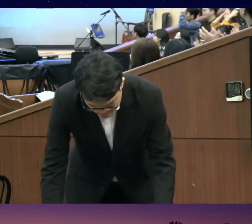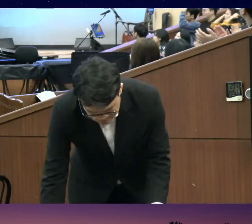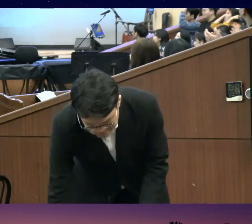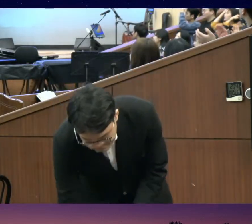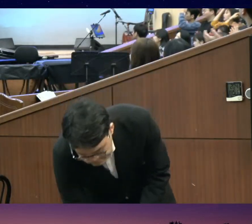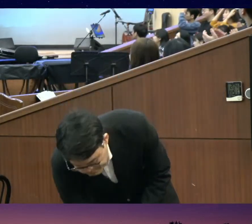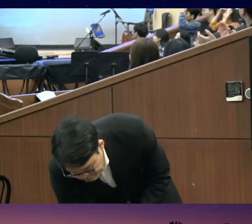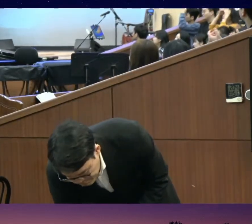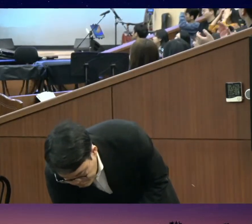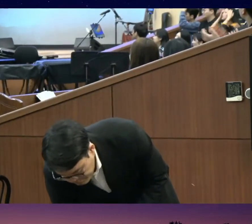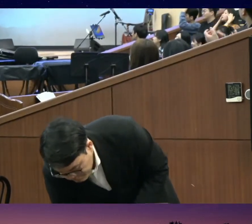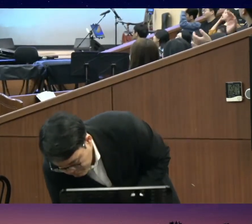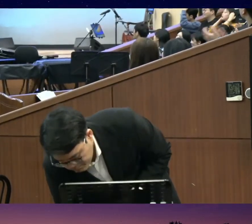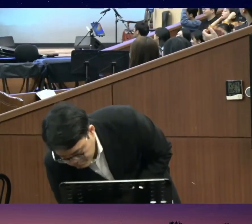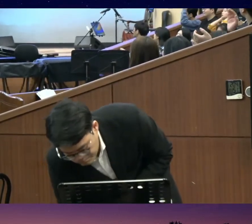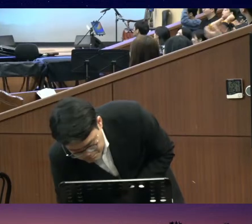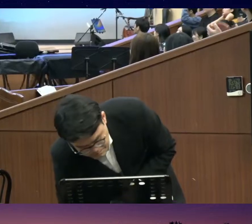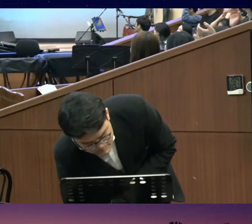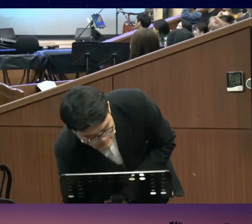예, 예.